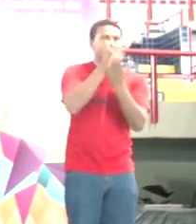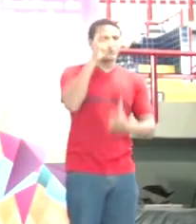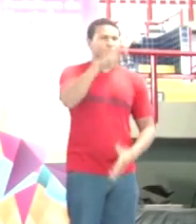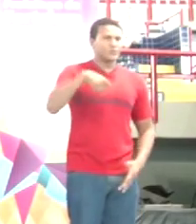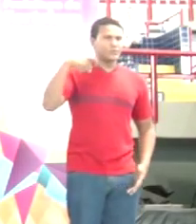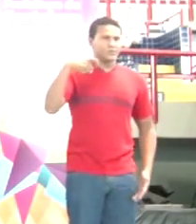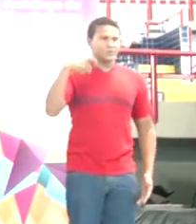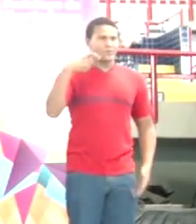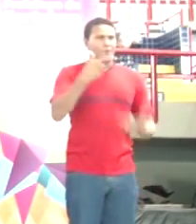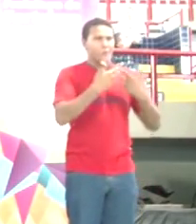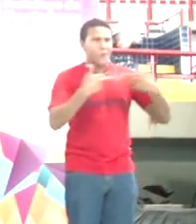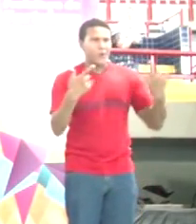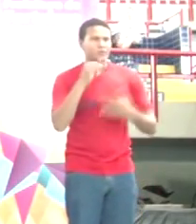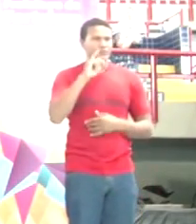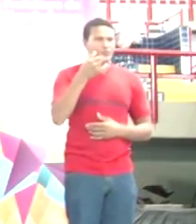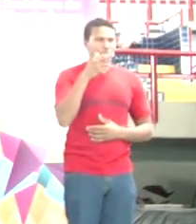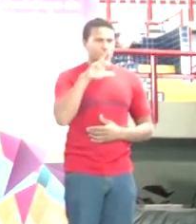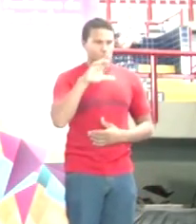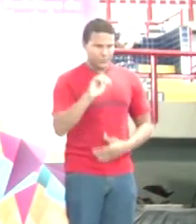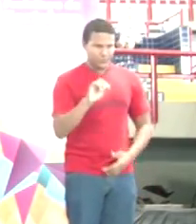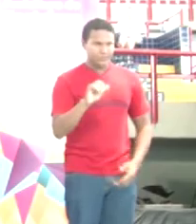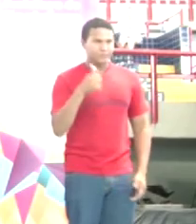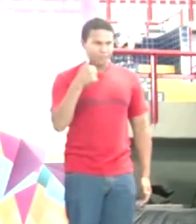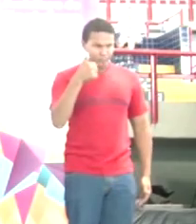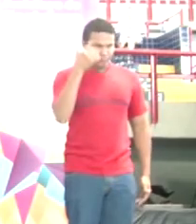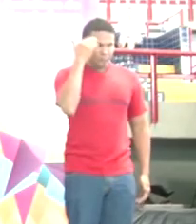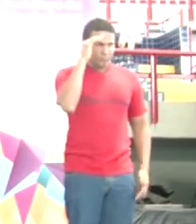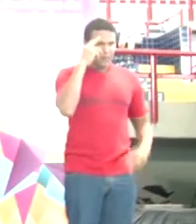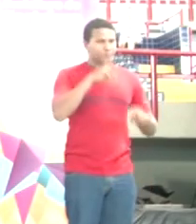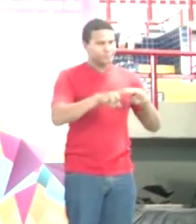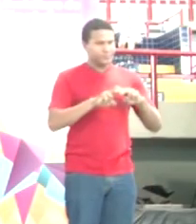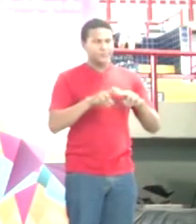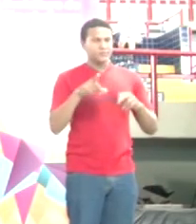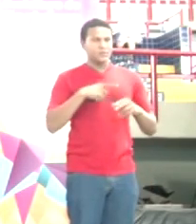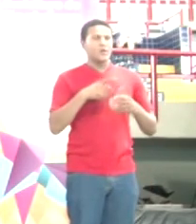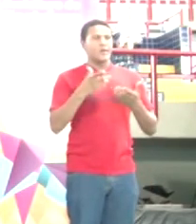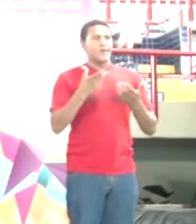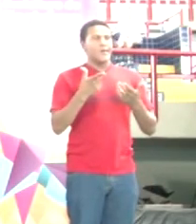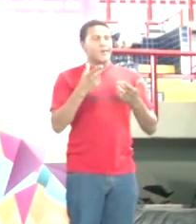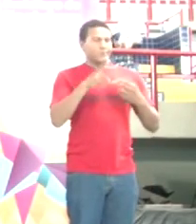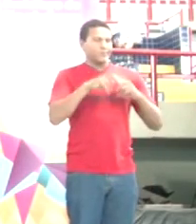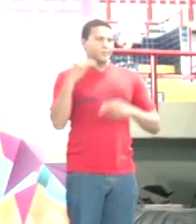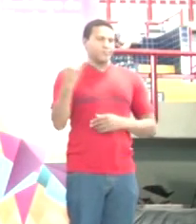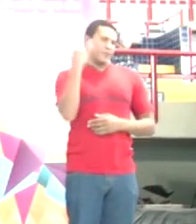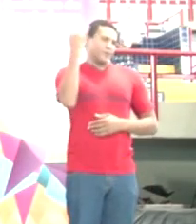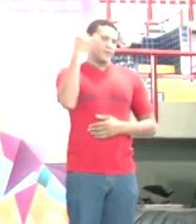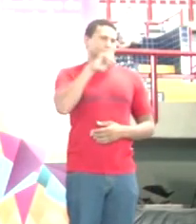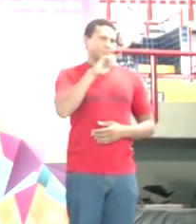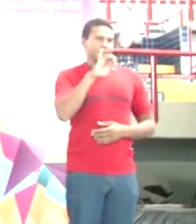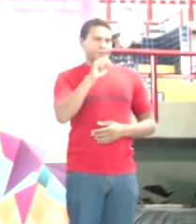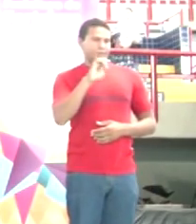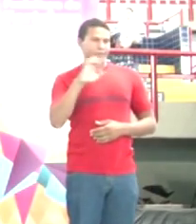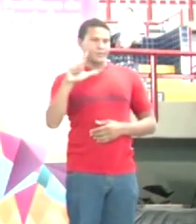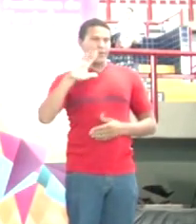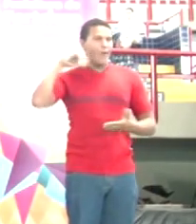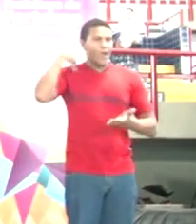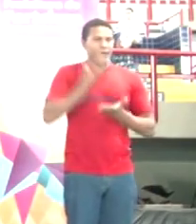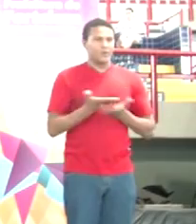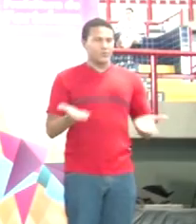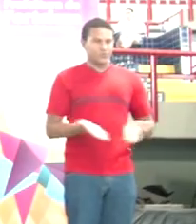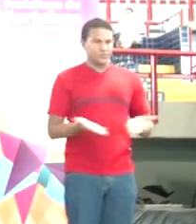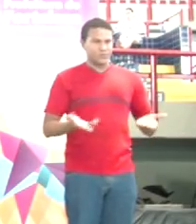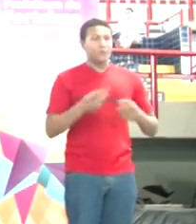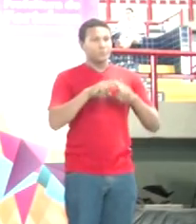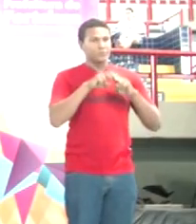de transporte depende do diesel. Tá? Então, são alguns pontos que são importantes, até mesmo na questão de desenvolver uma